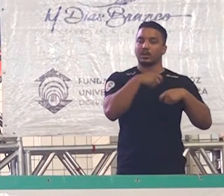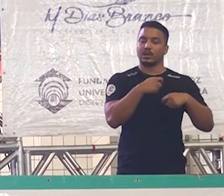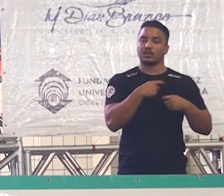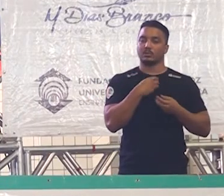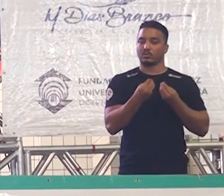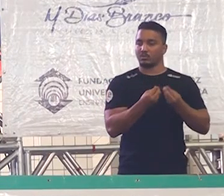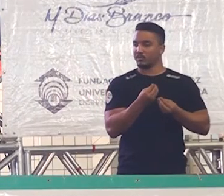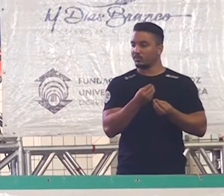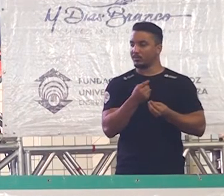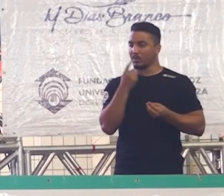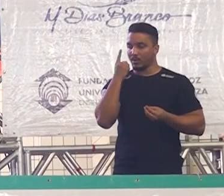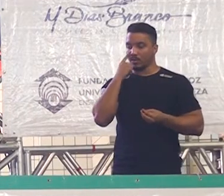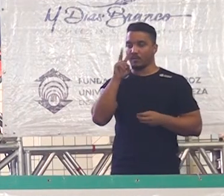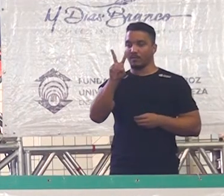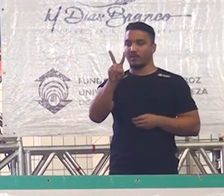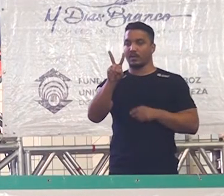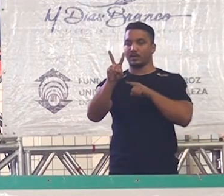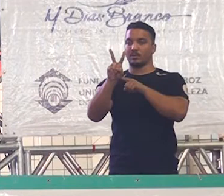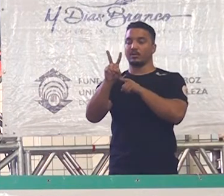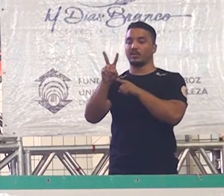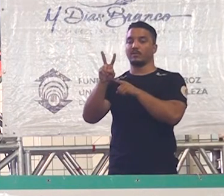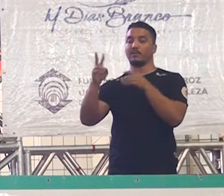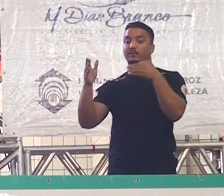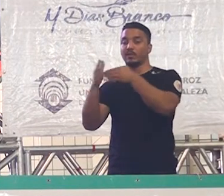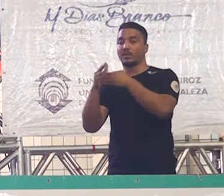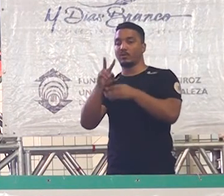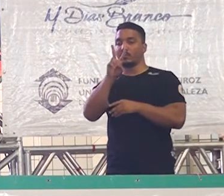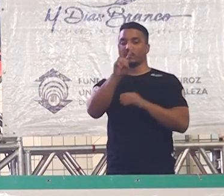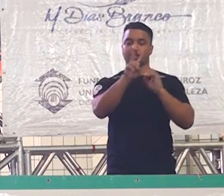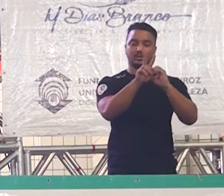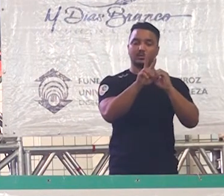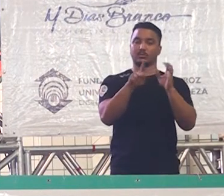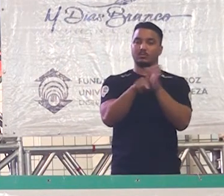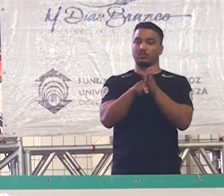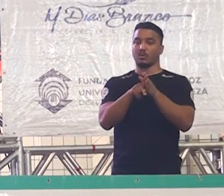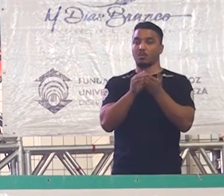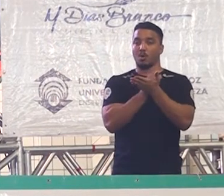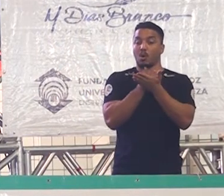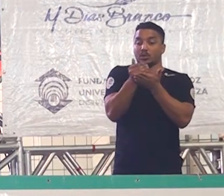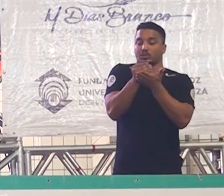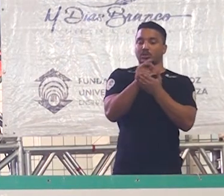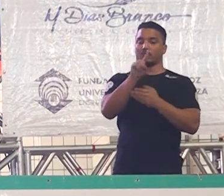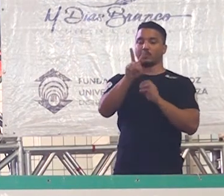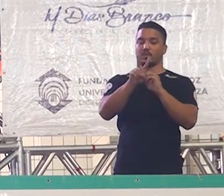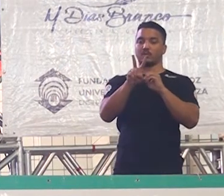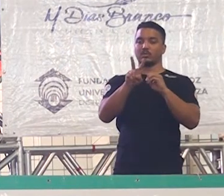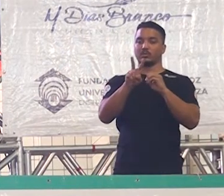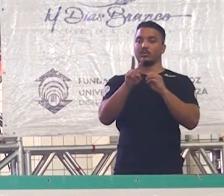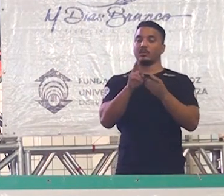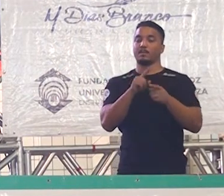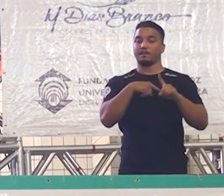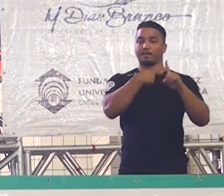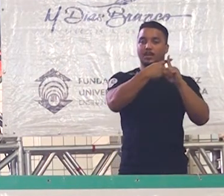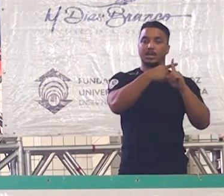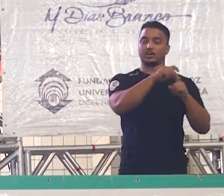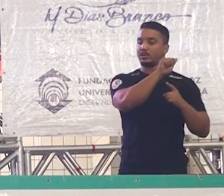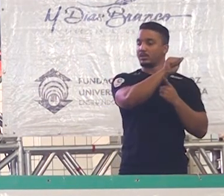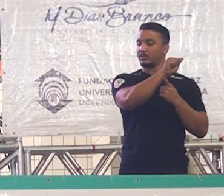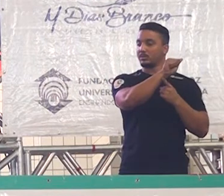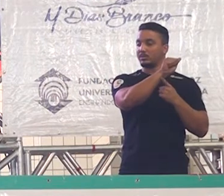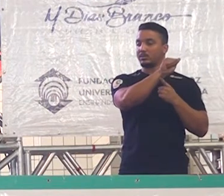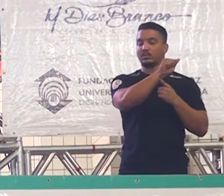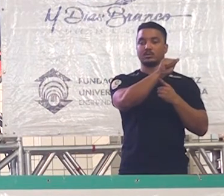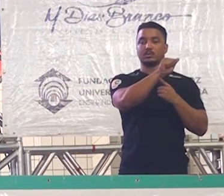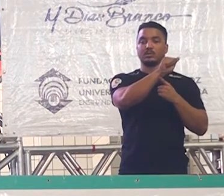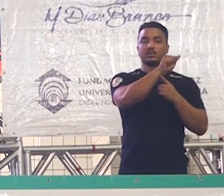atômica. V, velocidade final, igual a V0, velocidade na origem, velocidade inicial, mais aceleração vezes